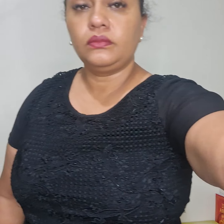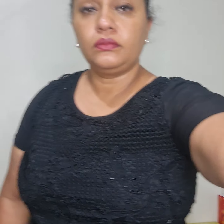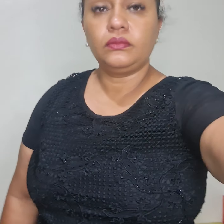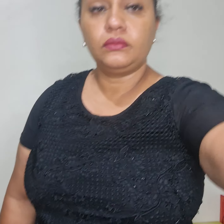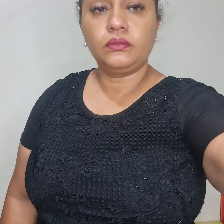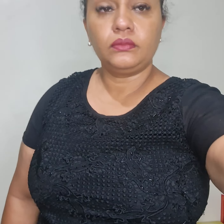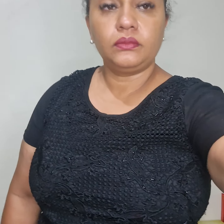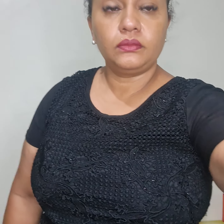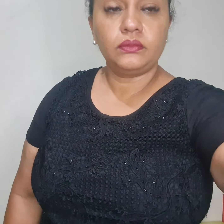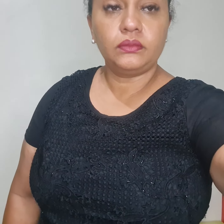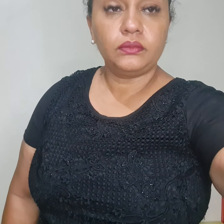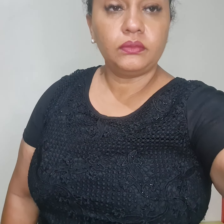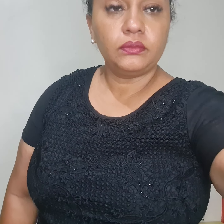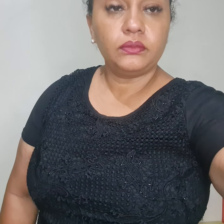Olá, alunos, tudo bem?